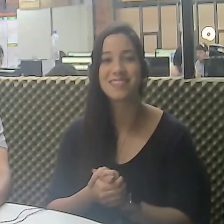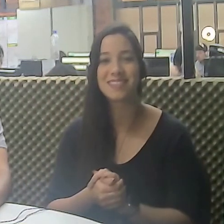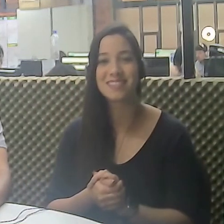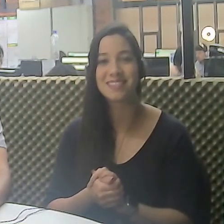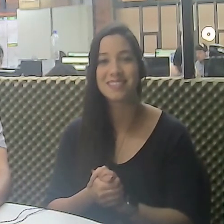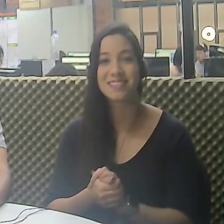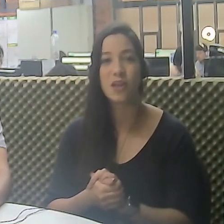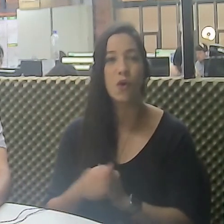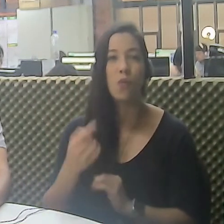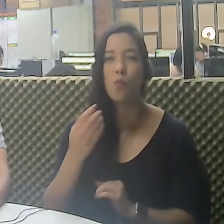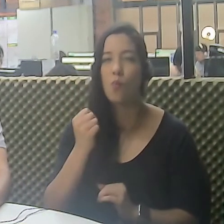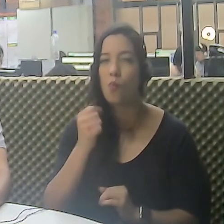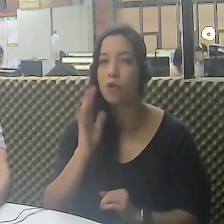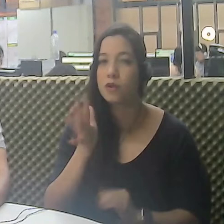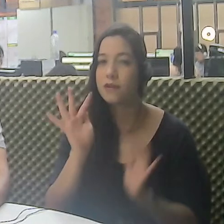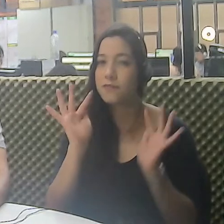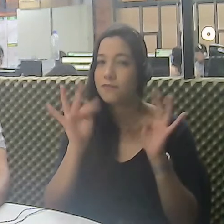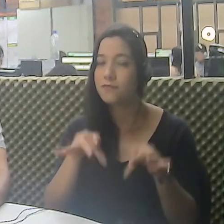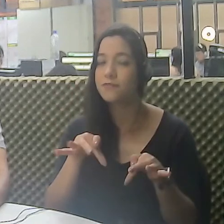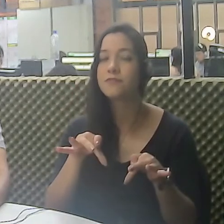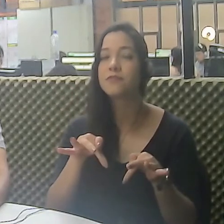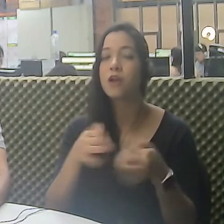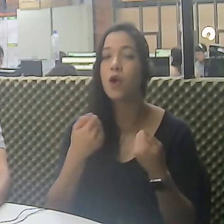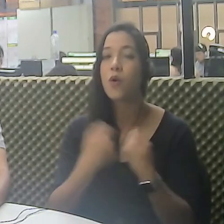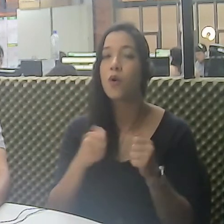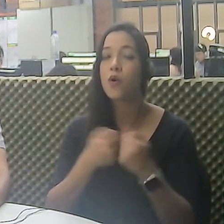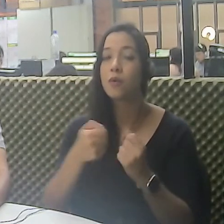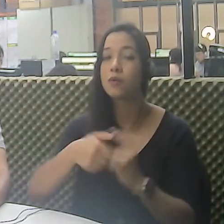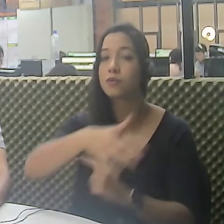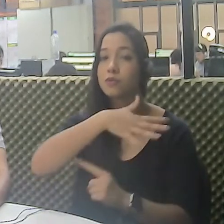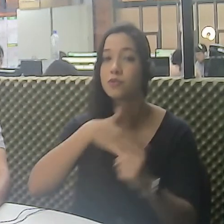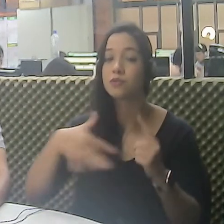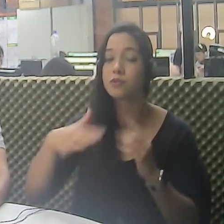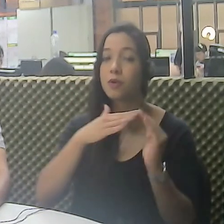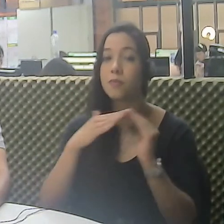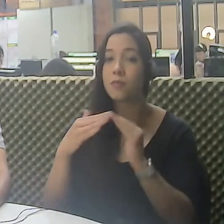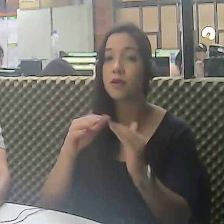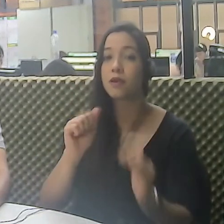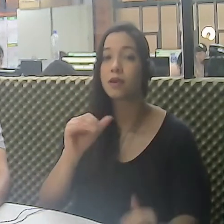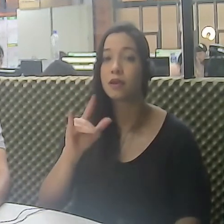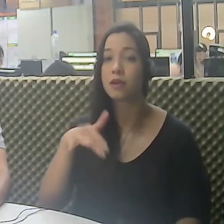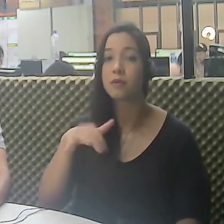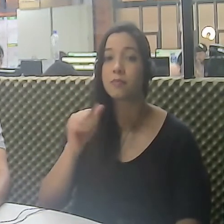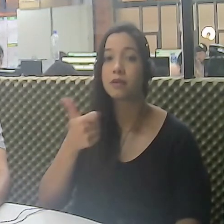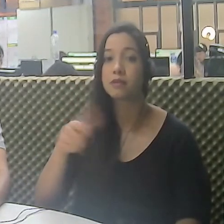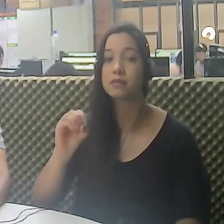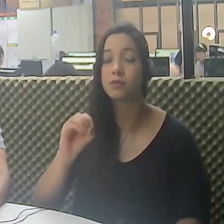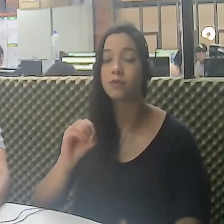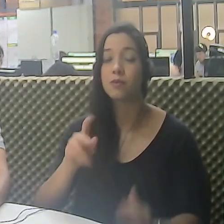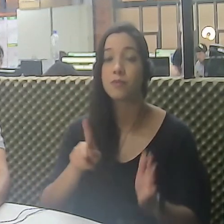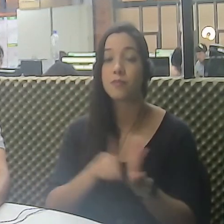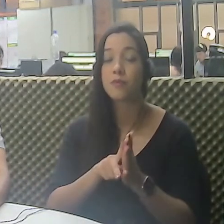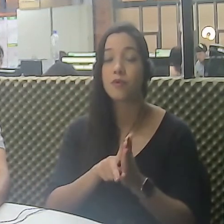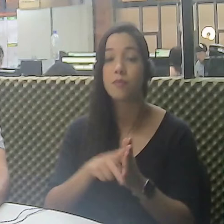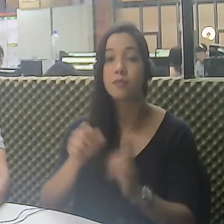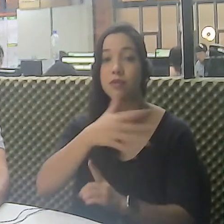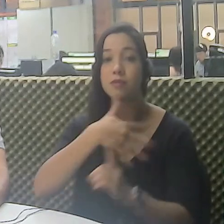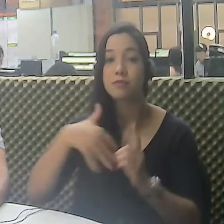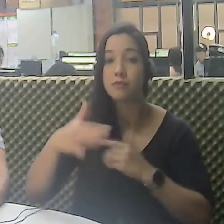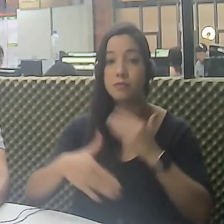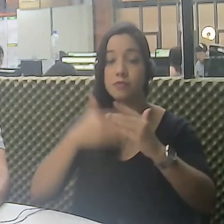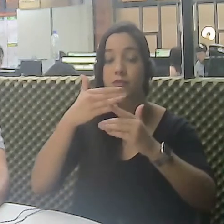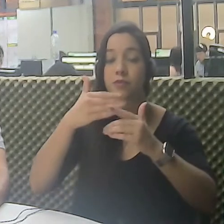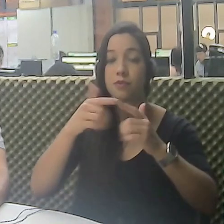notícias. Últimos dias do busão social no bairro Aclimação. O serviço itinerante da Secretaria Municipal de Desenvolvimento Social,